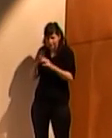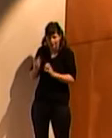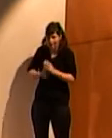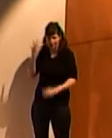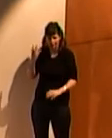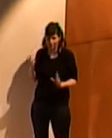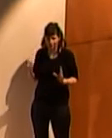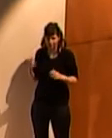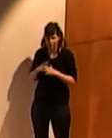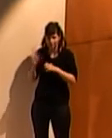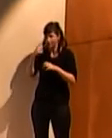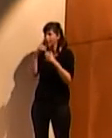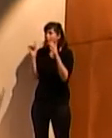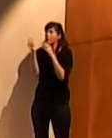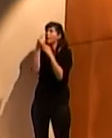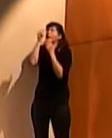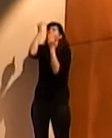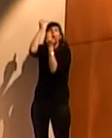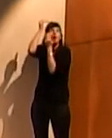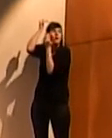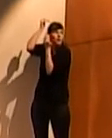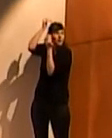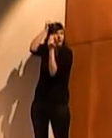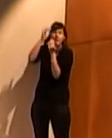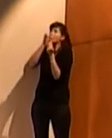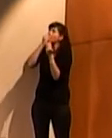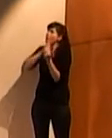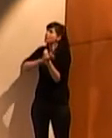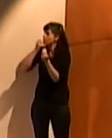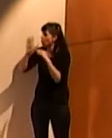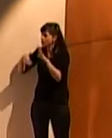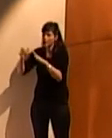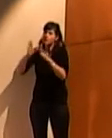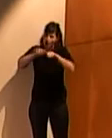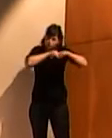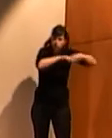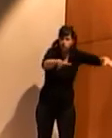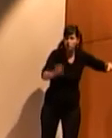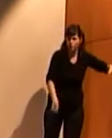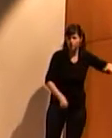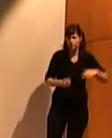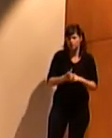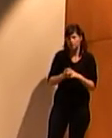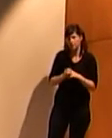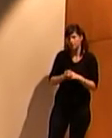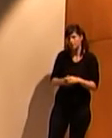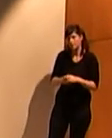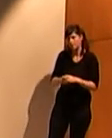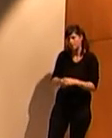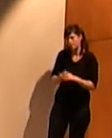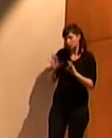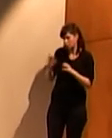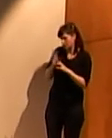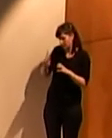Et à partir de ce prototype, une fois qu'on l'a testé, alors là, on peut déployer. Voilà ce que j'ai retrouvé dans votre démarche. Ça me